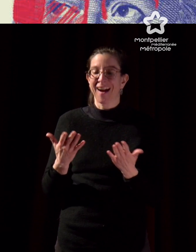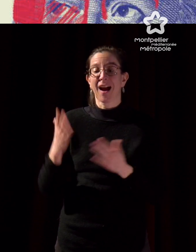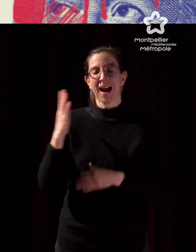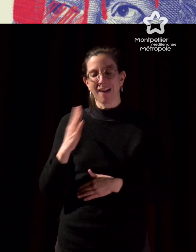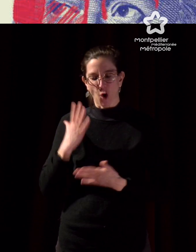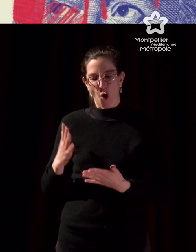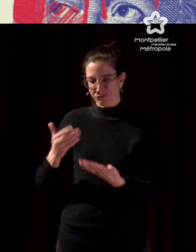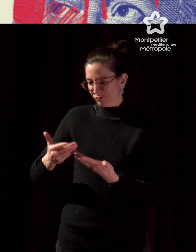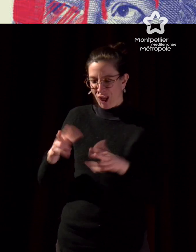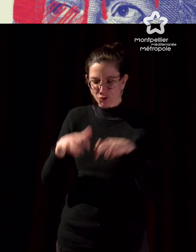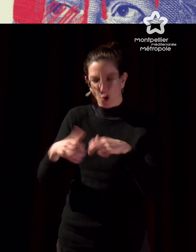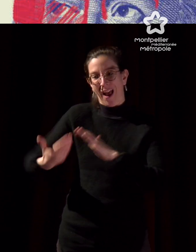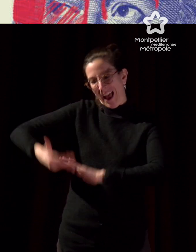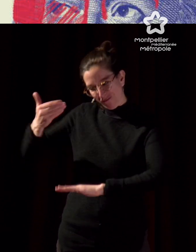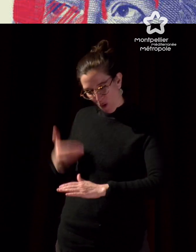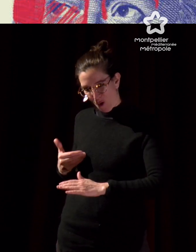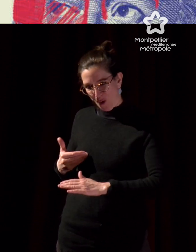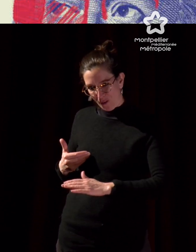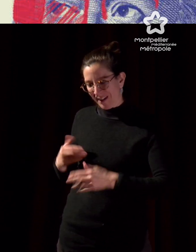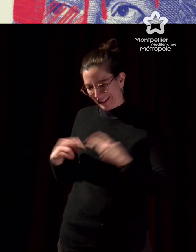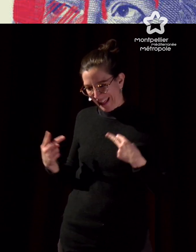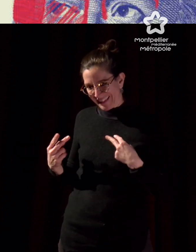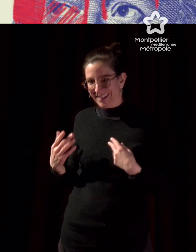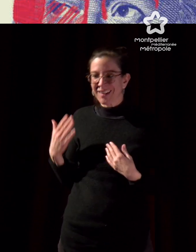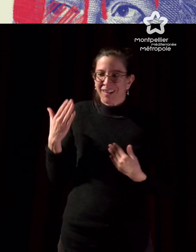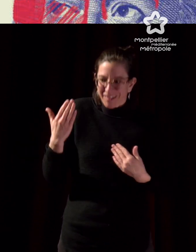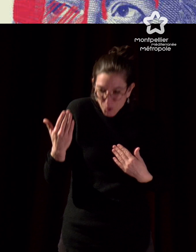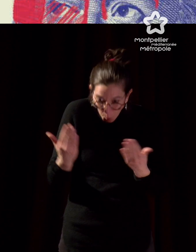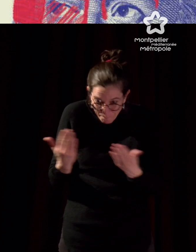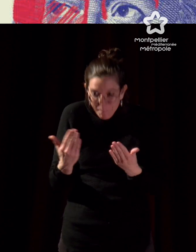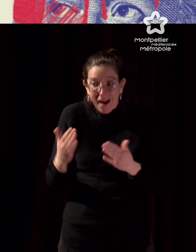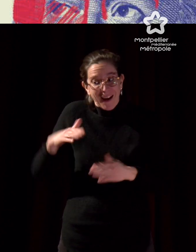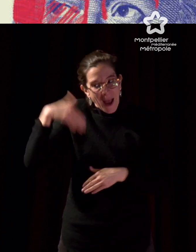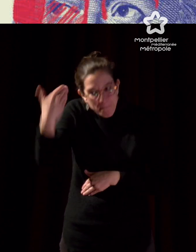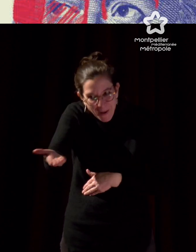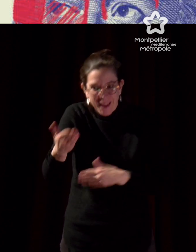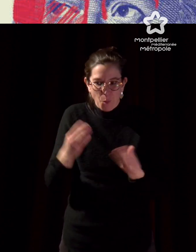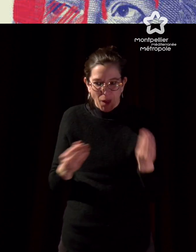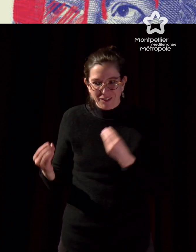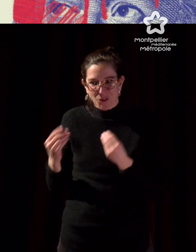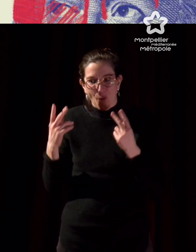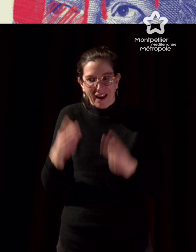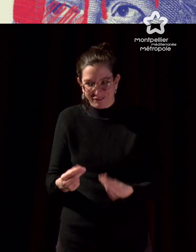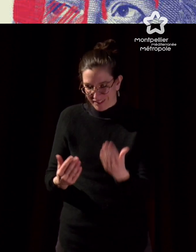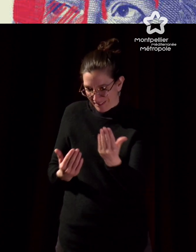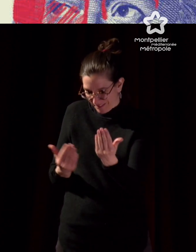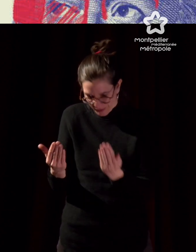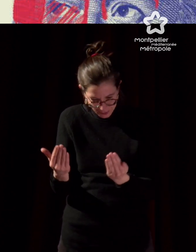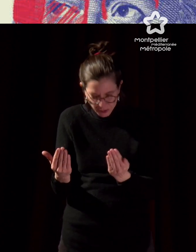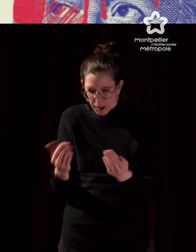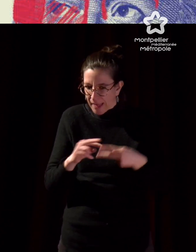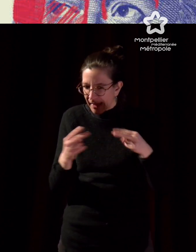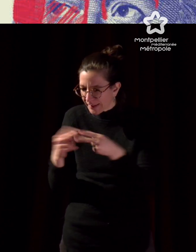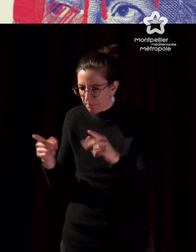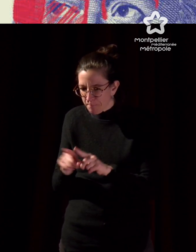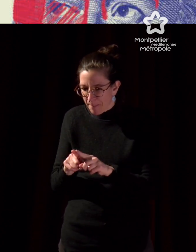l'ADN des populations un peu plus tard, quand les agriculteurs sont arrivés. On regarde si c'est les mêmes ou pas. Okay, c'est pas,